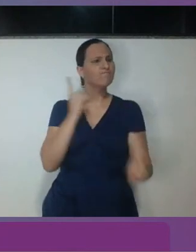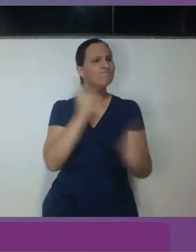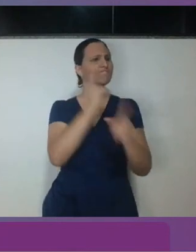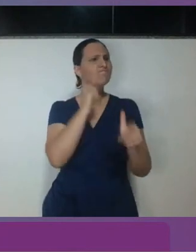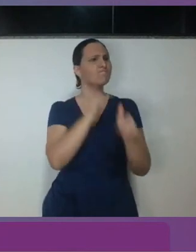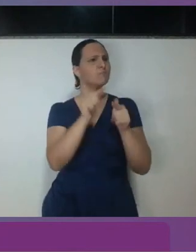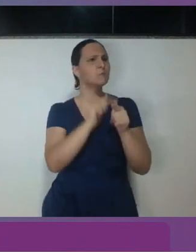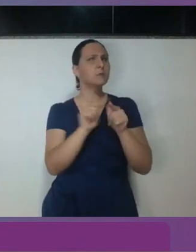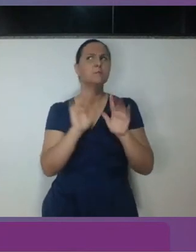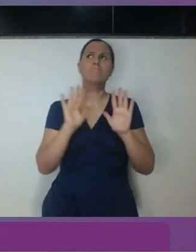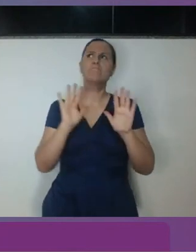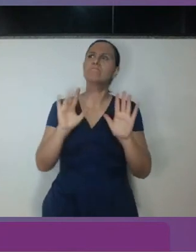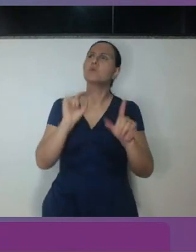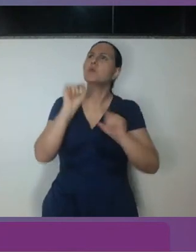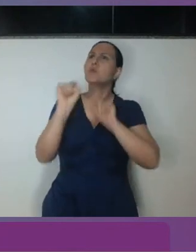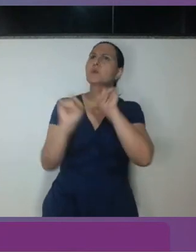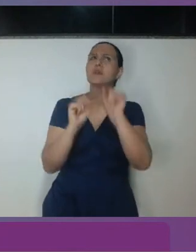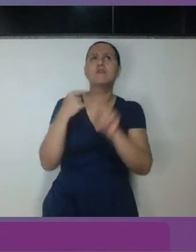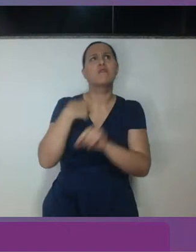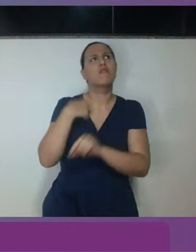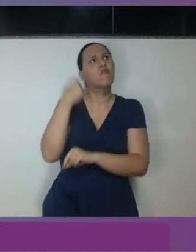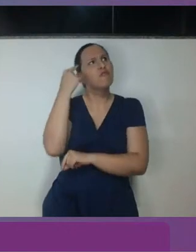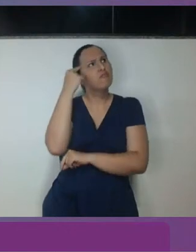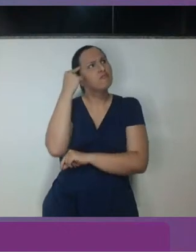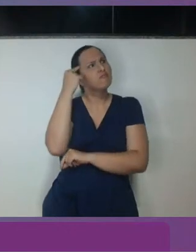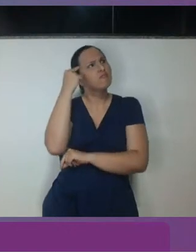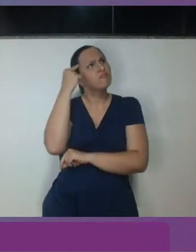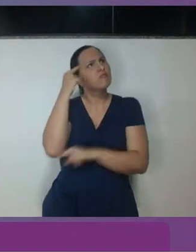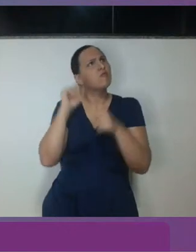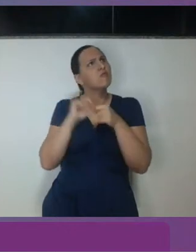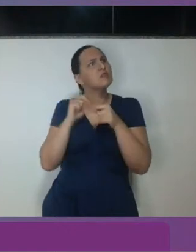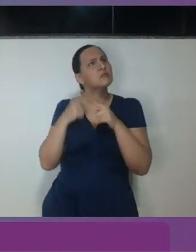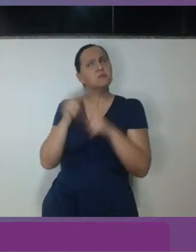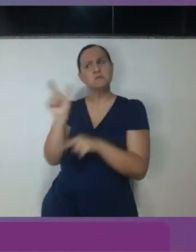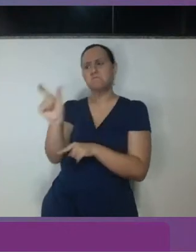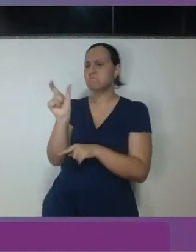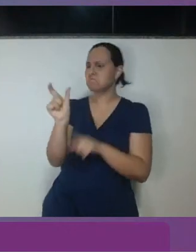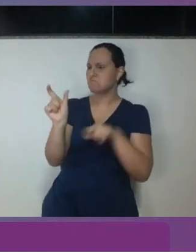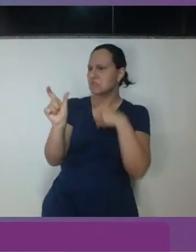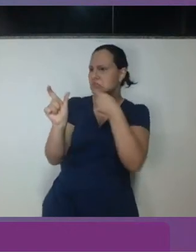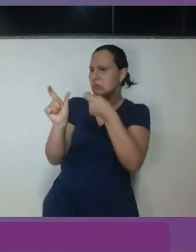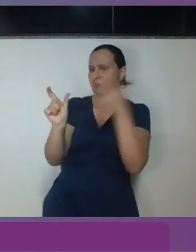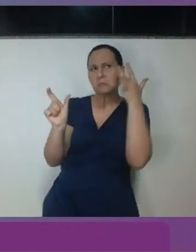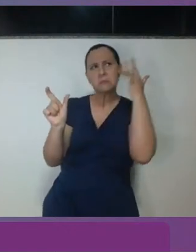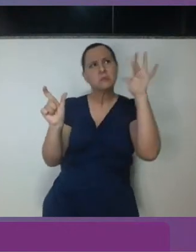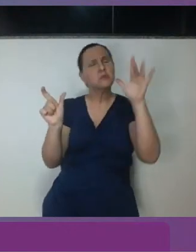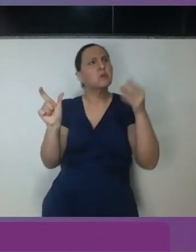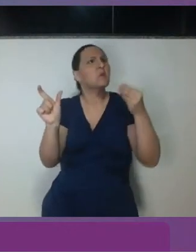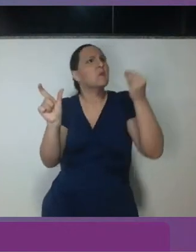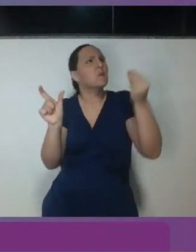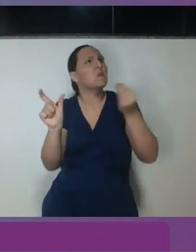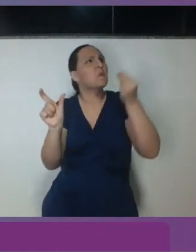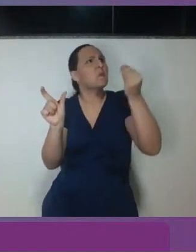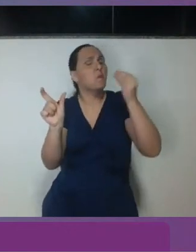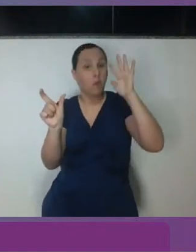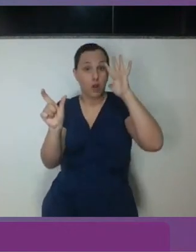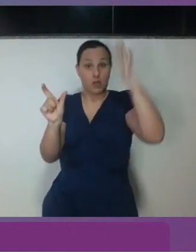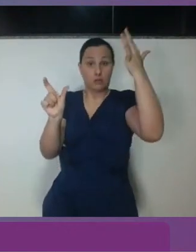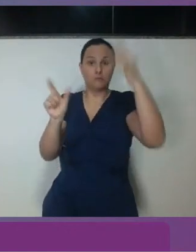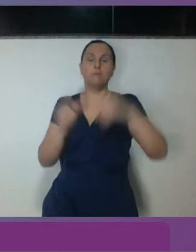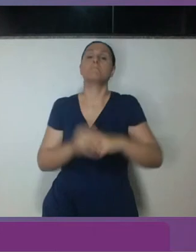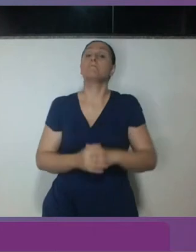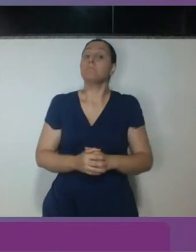surdo entender que eu não sei qual sinal é esse? Então, eu posso recorrer a várias ferramentas